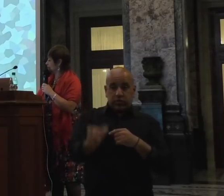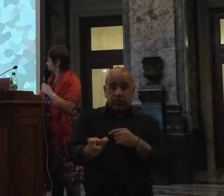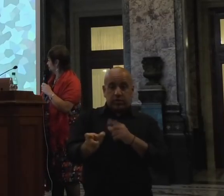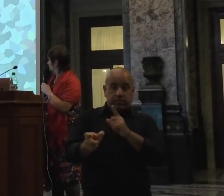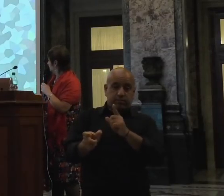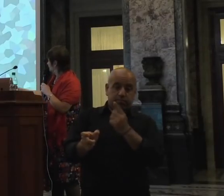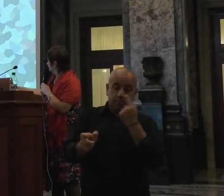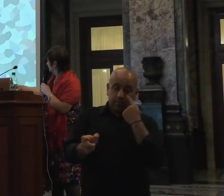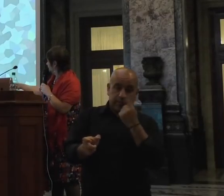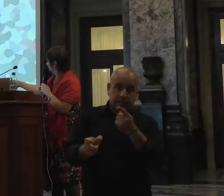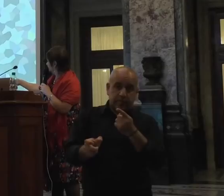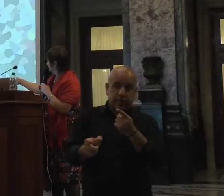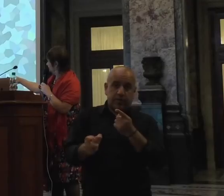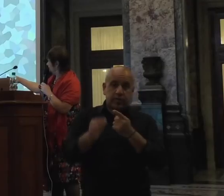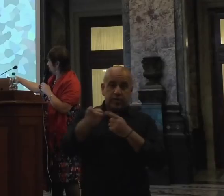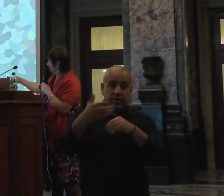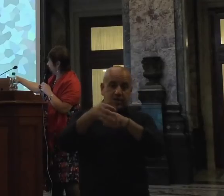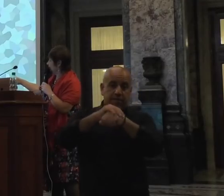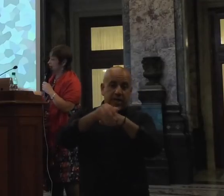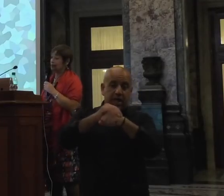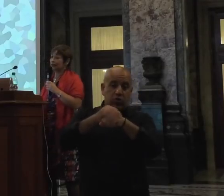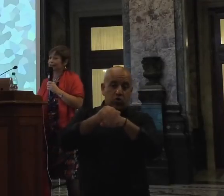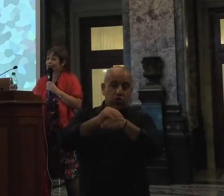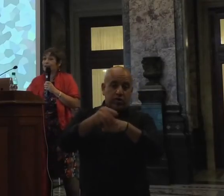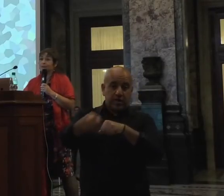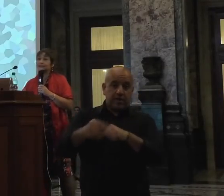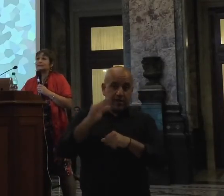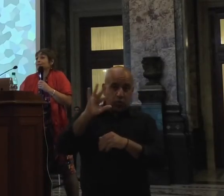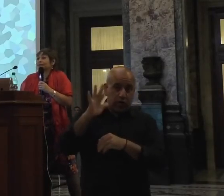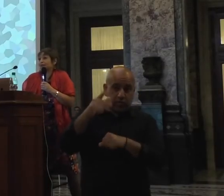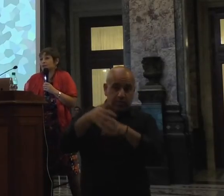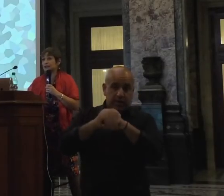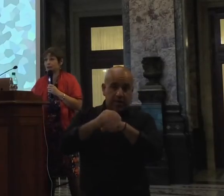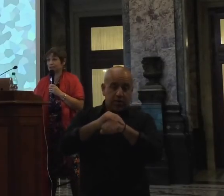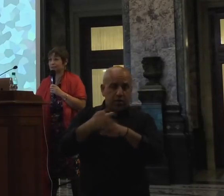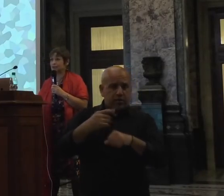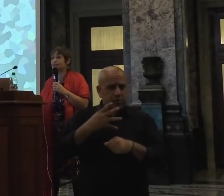medio, este calvito que está ahí saludando, y quiero pensar si me está